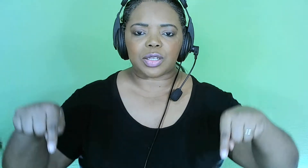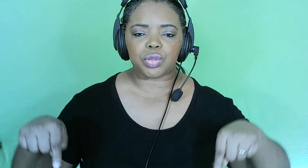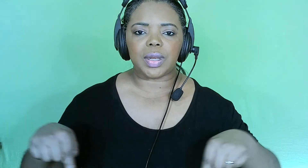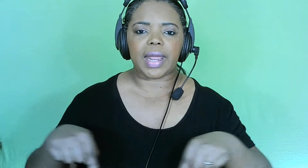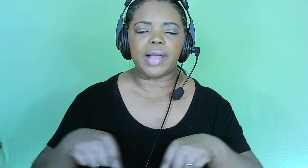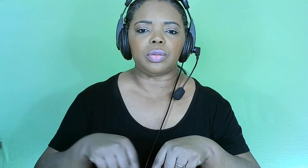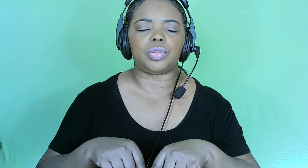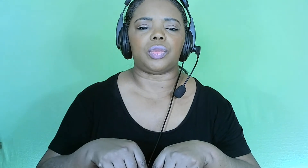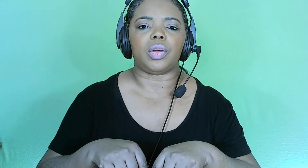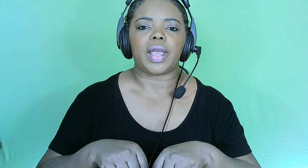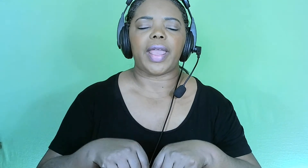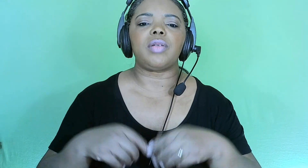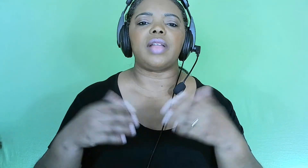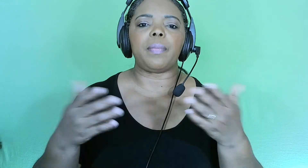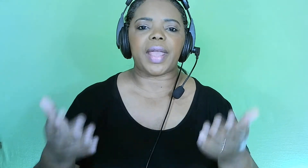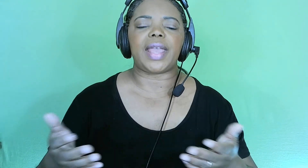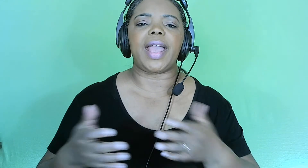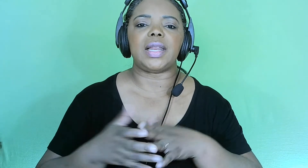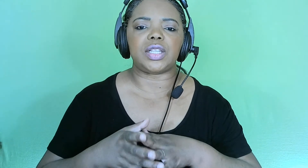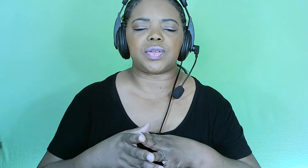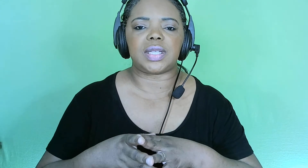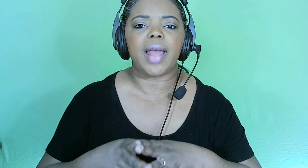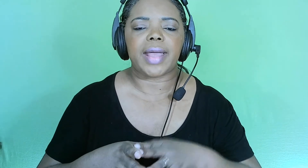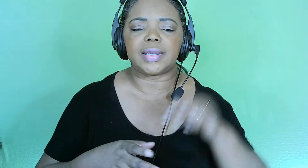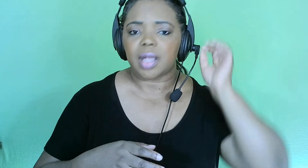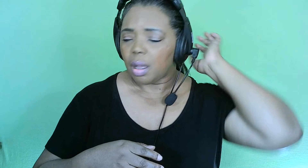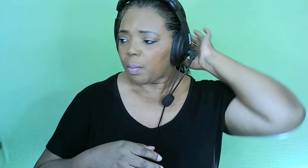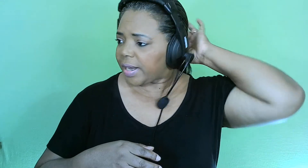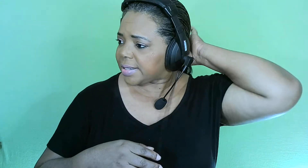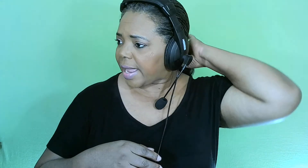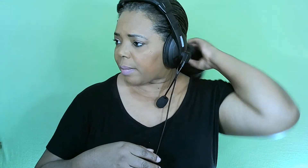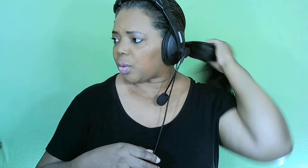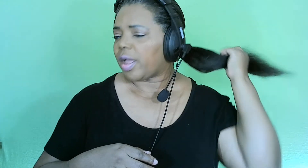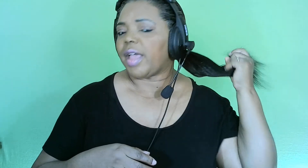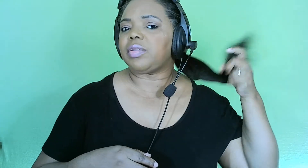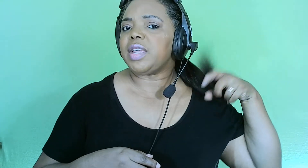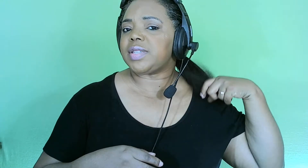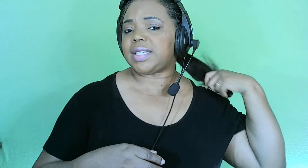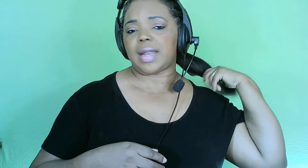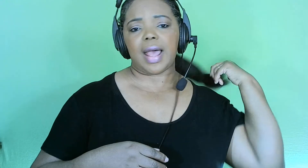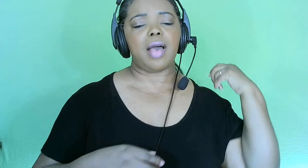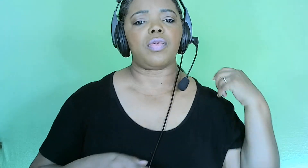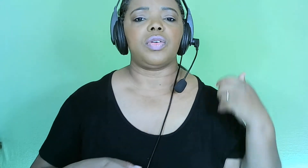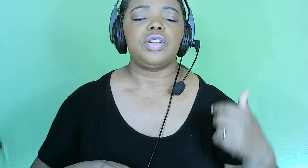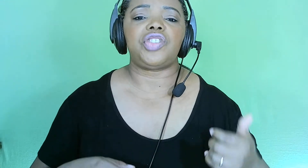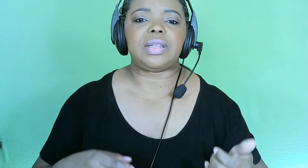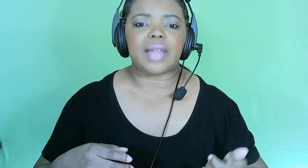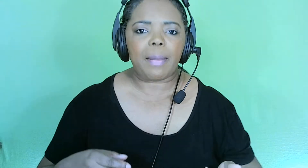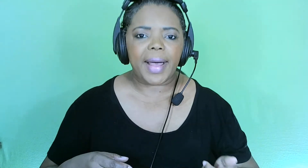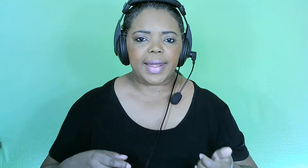espaço neutro, eu também realizo sinais. Por exemplo, eu tenho o sinal de